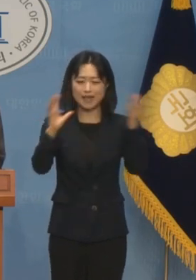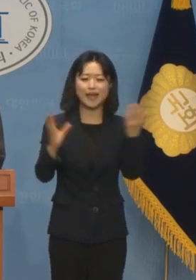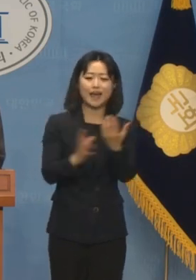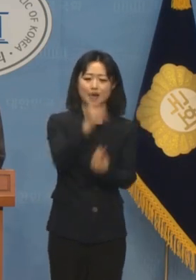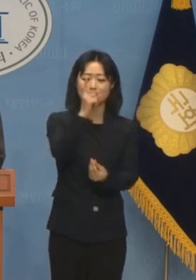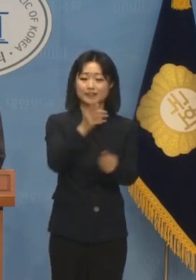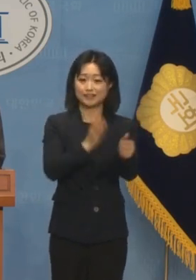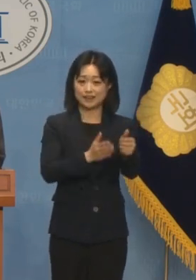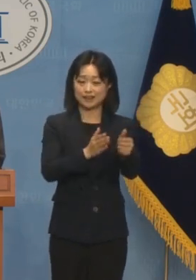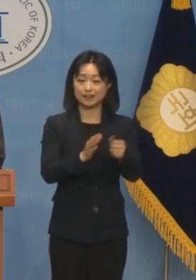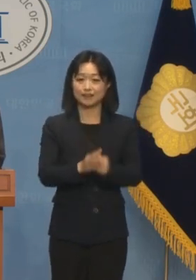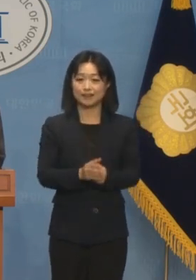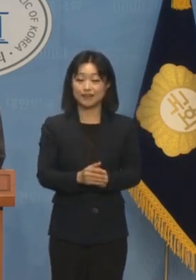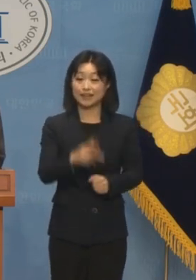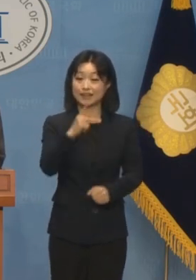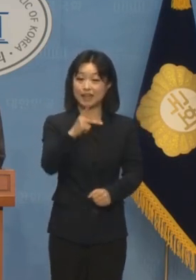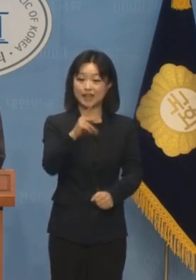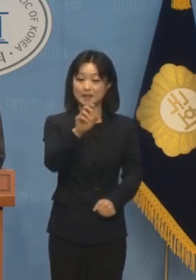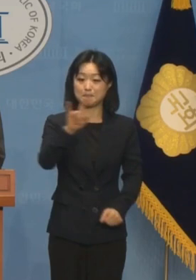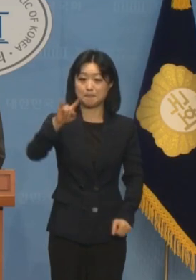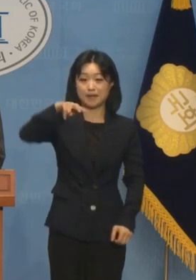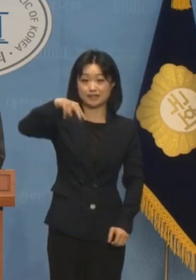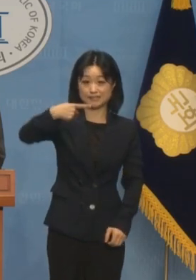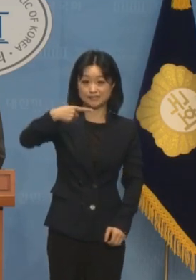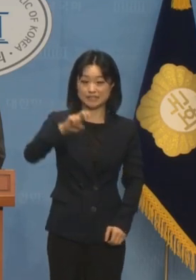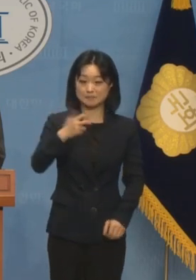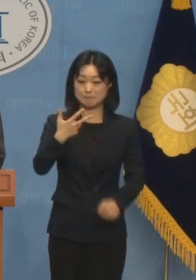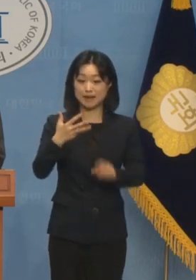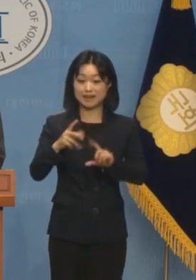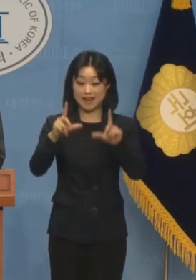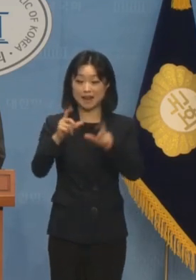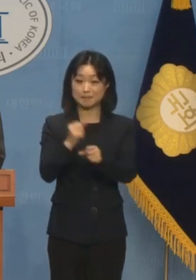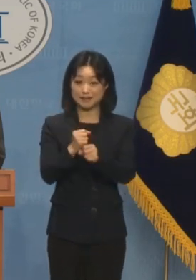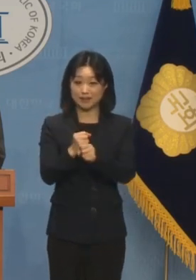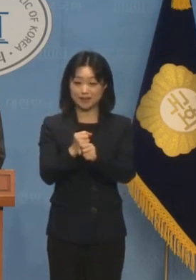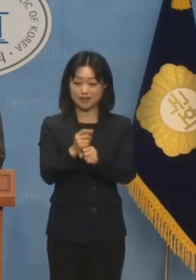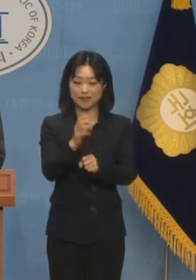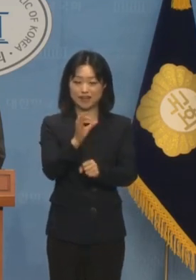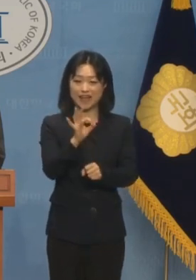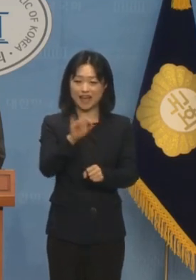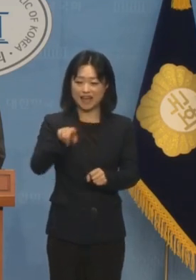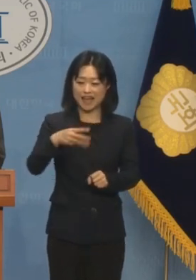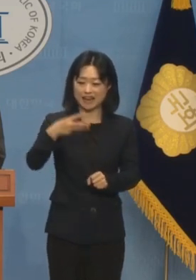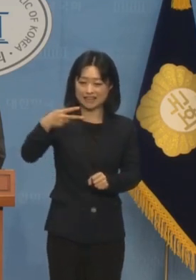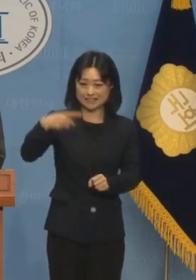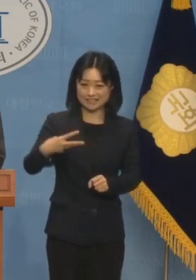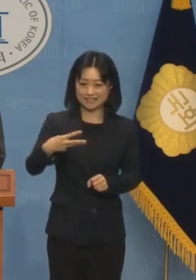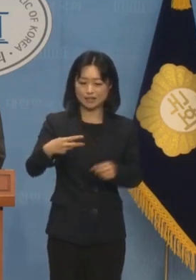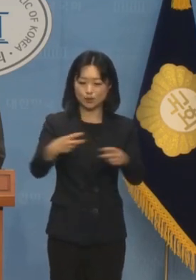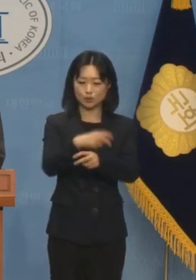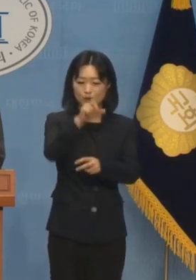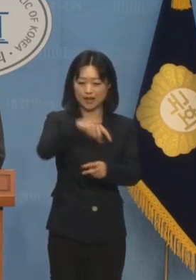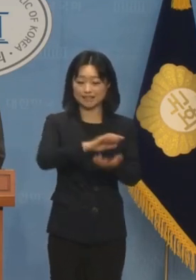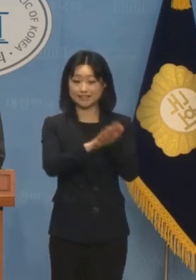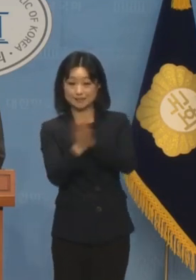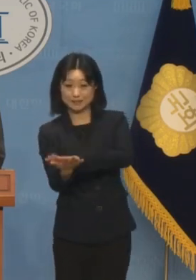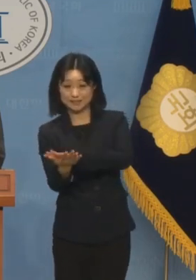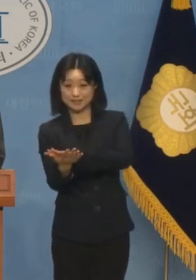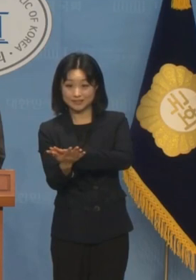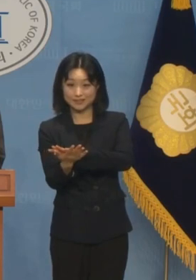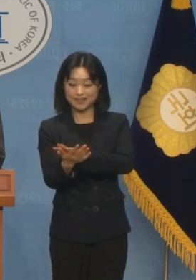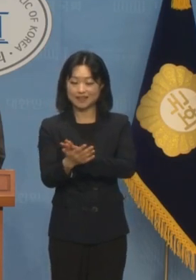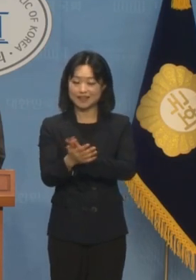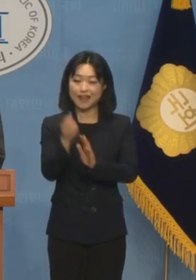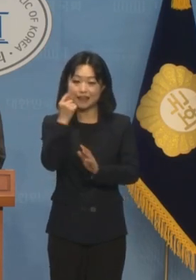24일부터 K패스가 발급된다고 합니다. 기존의 알뜰 교통카드를 대체해 다음 달부터 바로